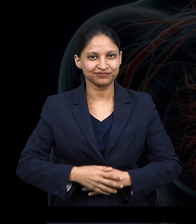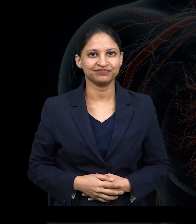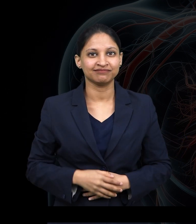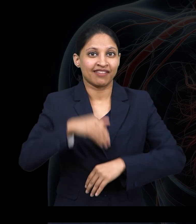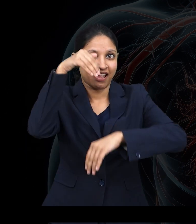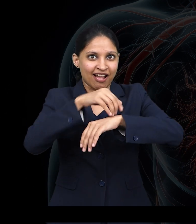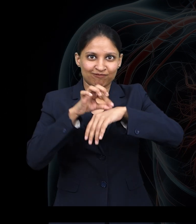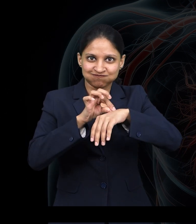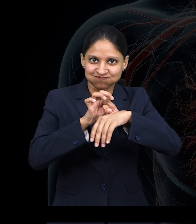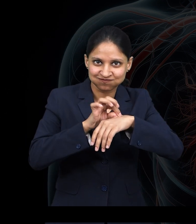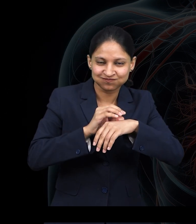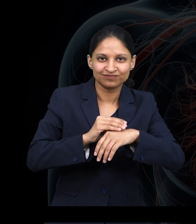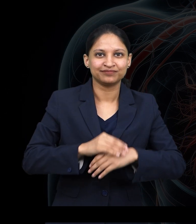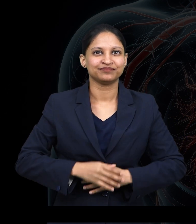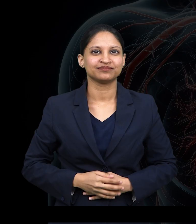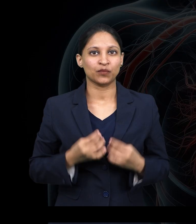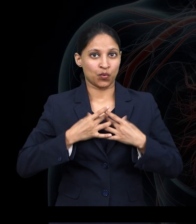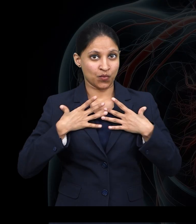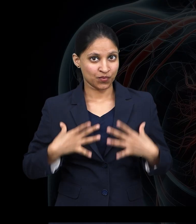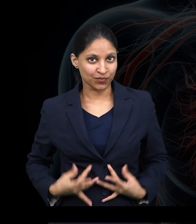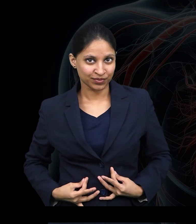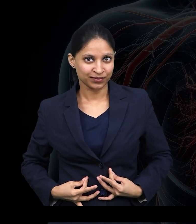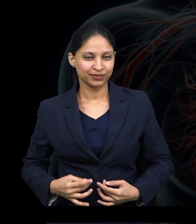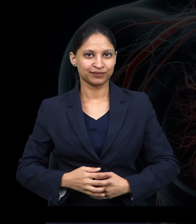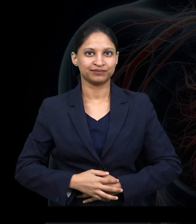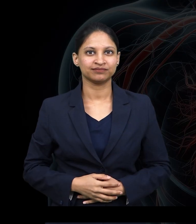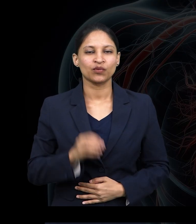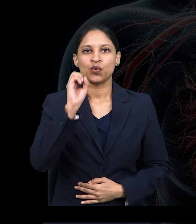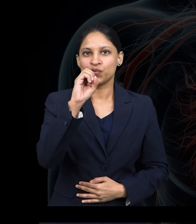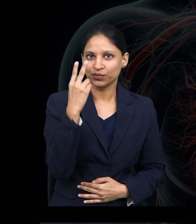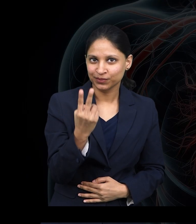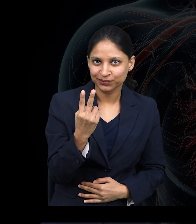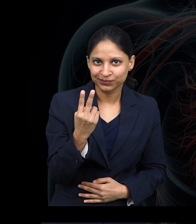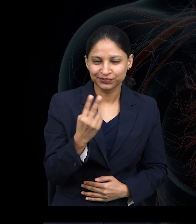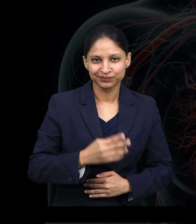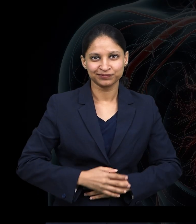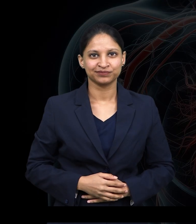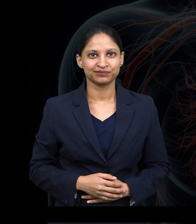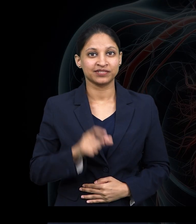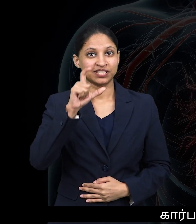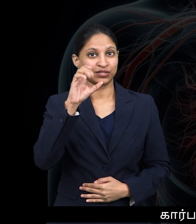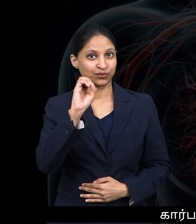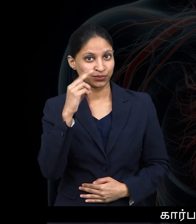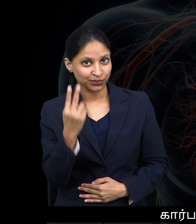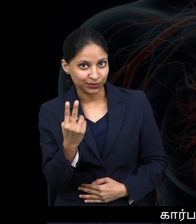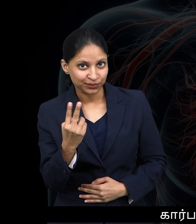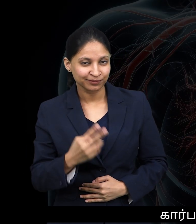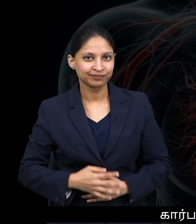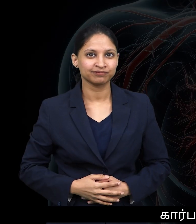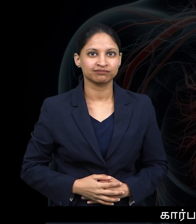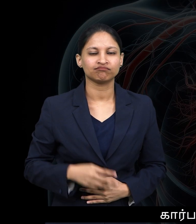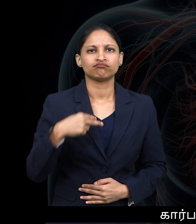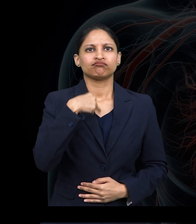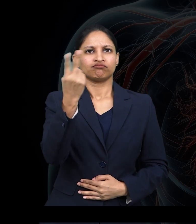எலும்புகள், தசைகள், நுரையீரல், ஆக்சிஜன், கார்பன் டை